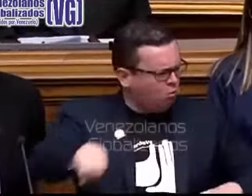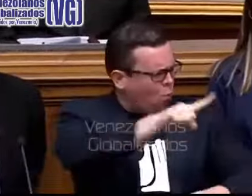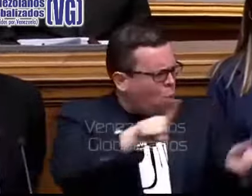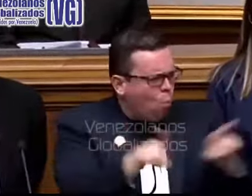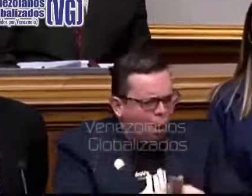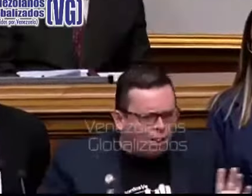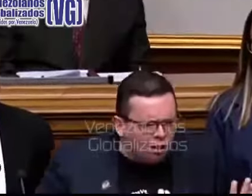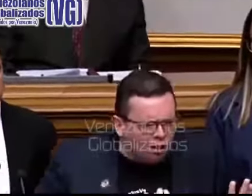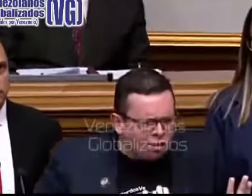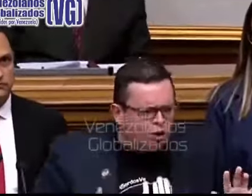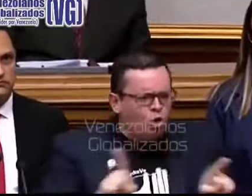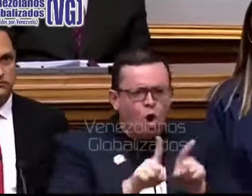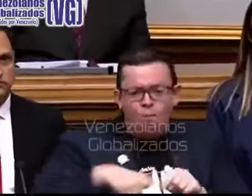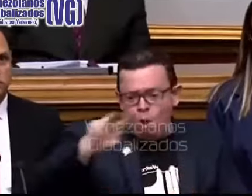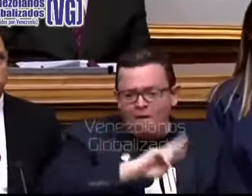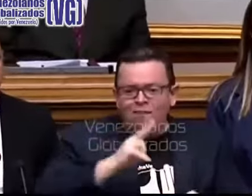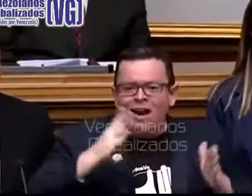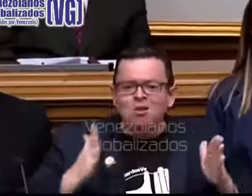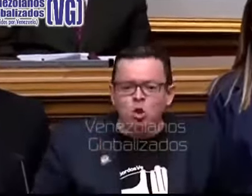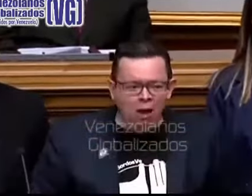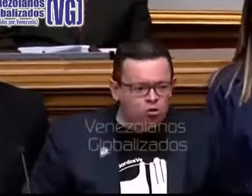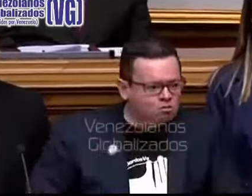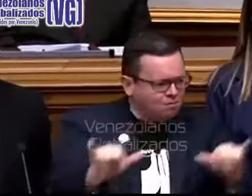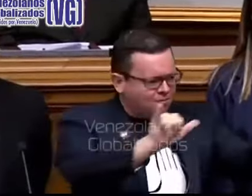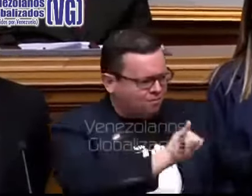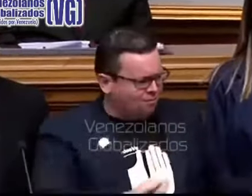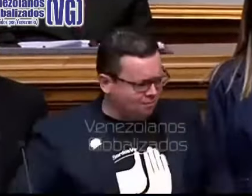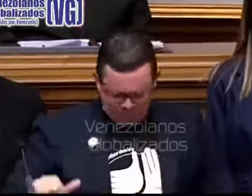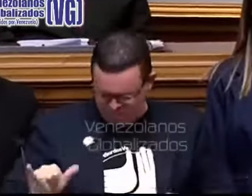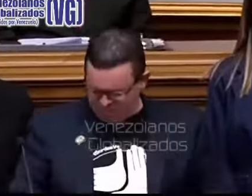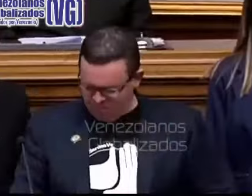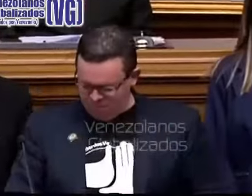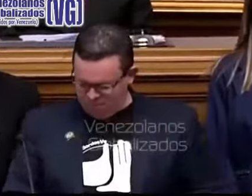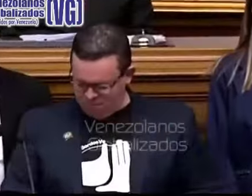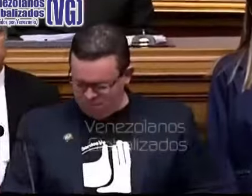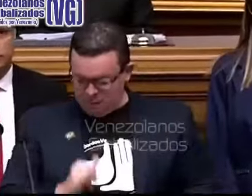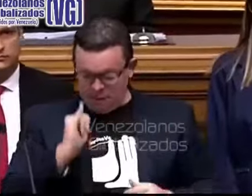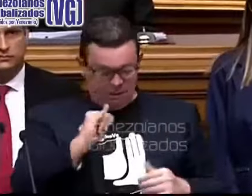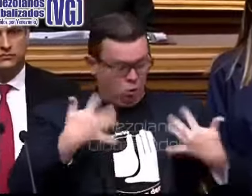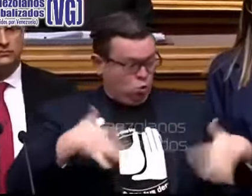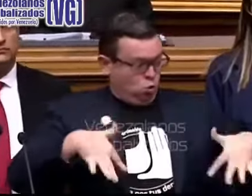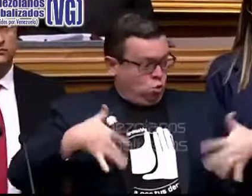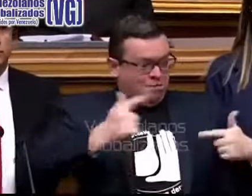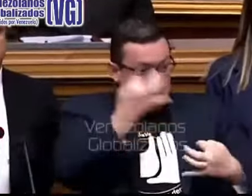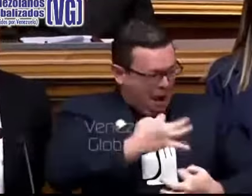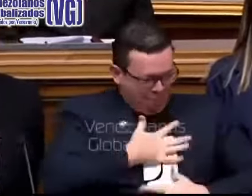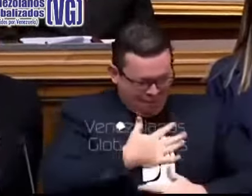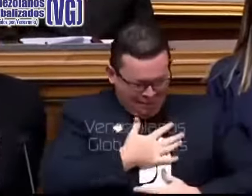con ustedes un hito en la historia, que juntos marquemos un antes y un después de los derechos de las personas con discapacidad,